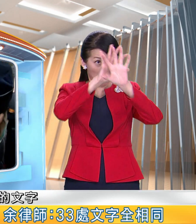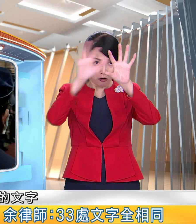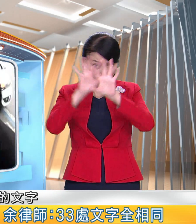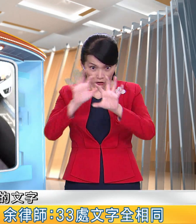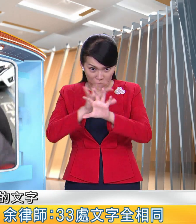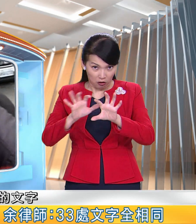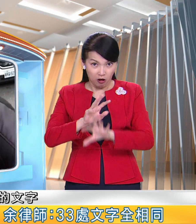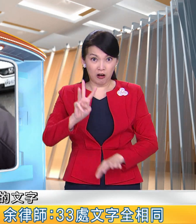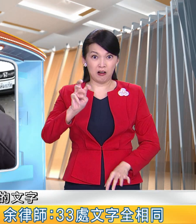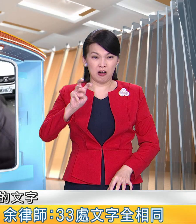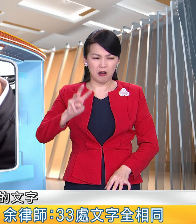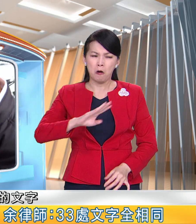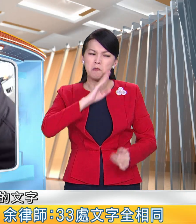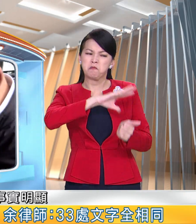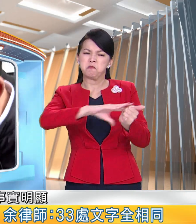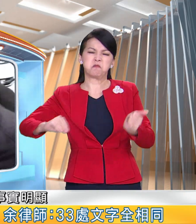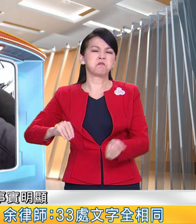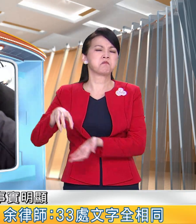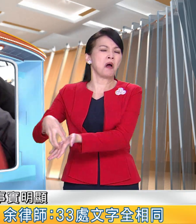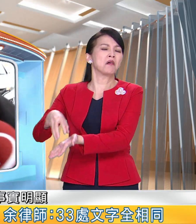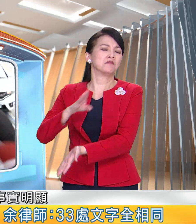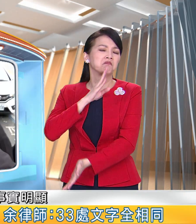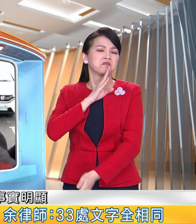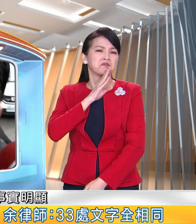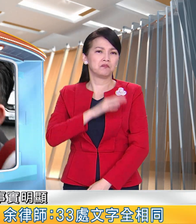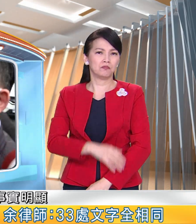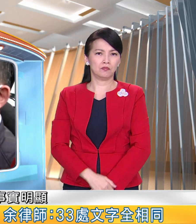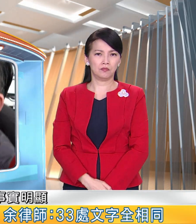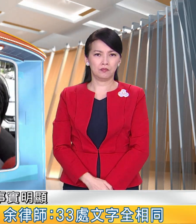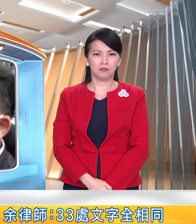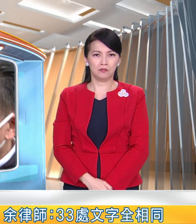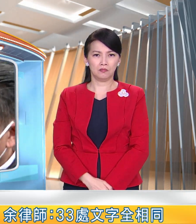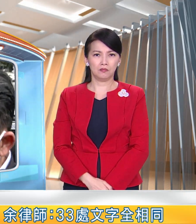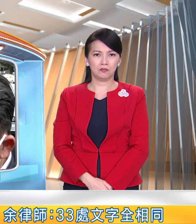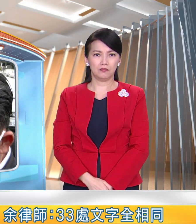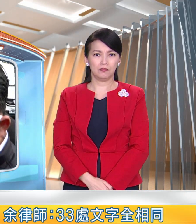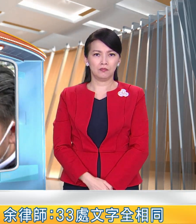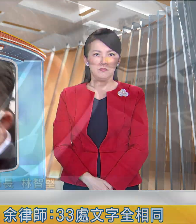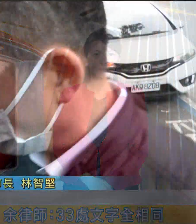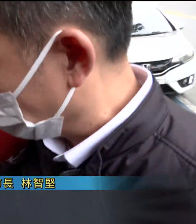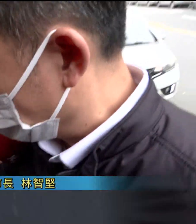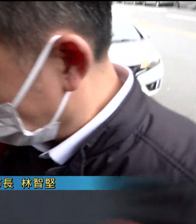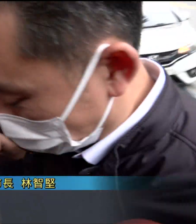同的文字，主张林智坚抄袭事实明显。